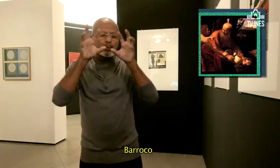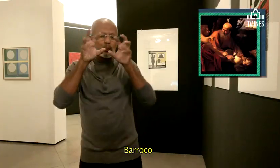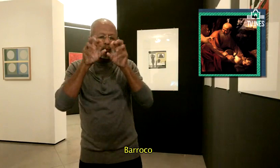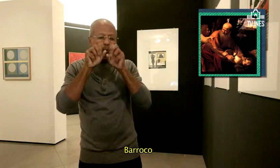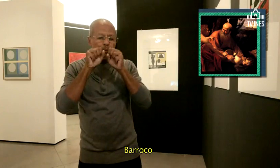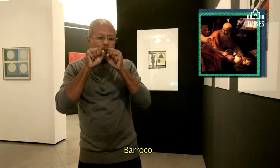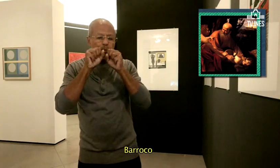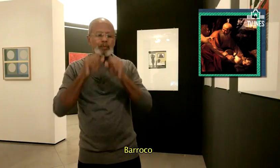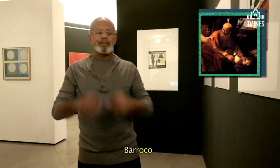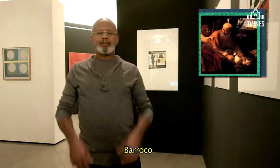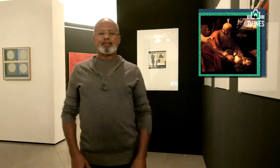Barroco.